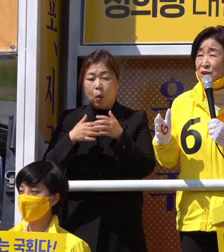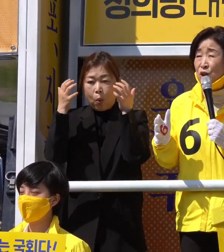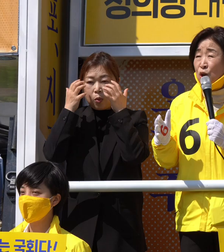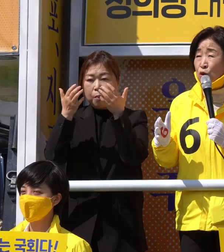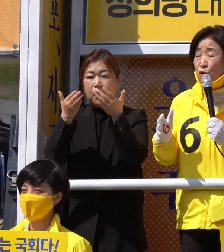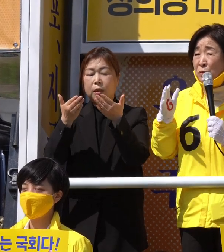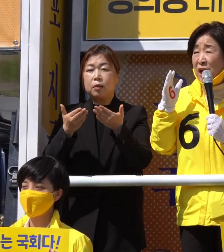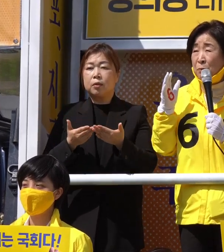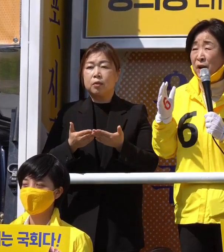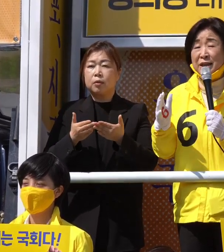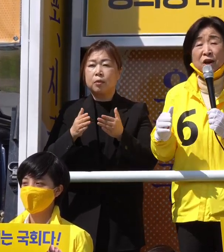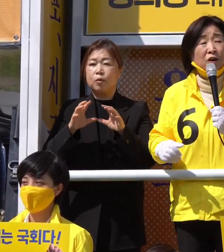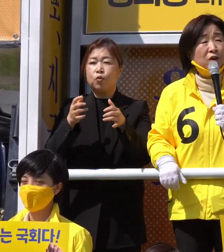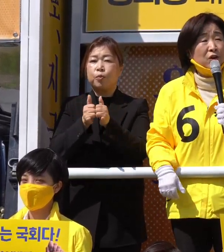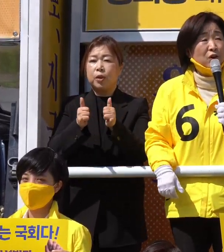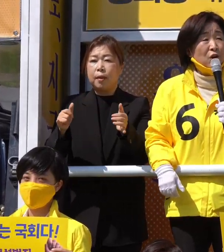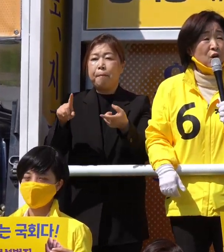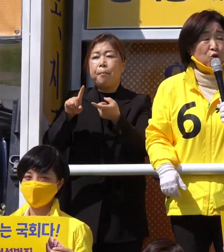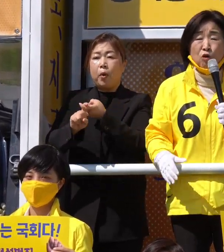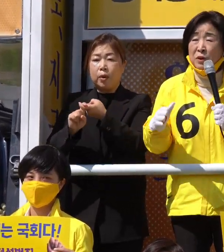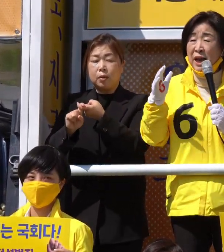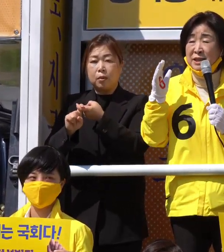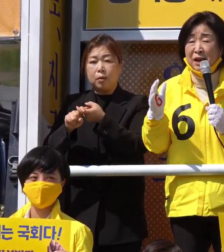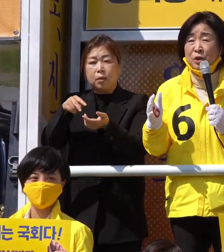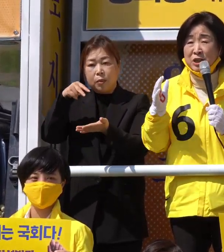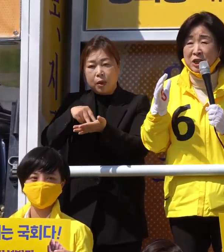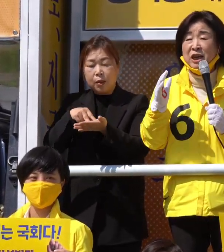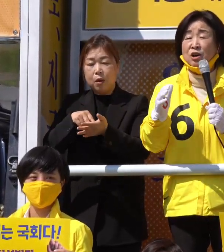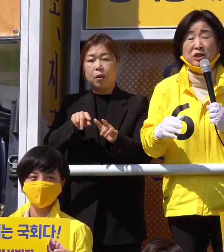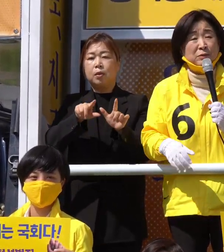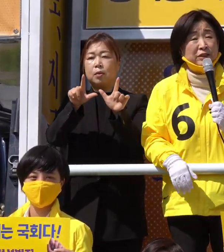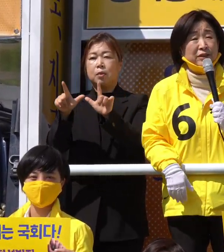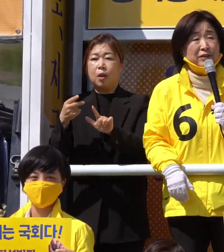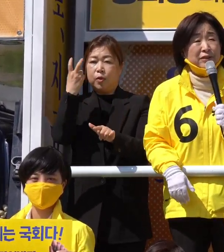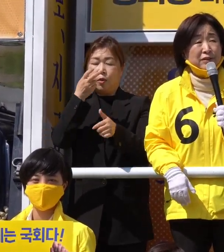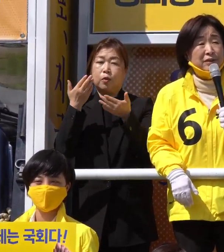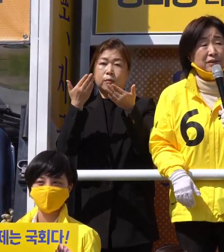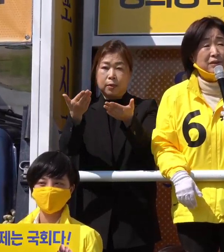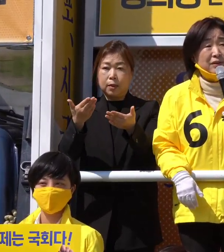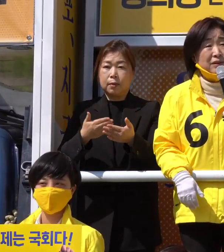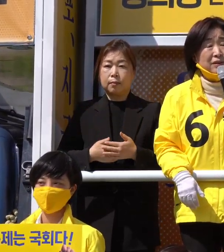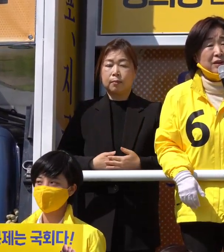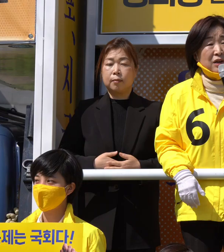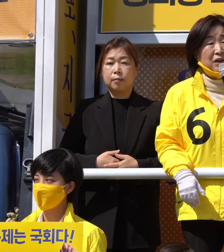고통받는 국민의 편에서 국민의 삶을 지킬 것입니다.